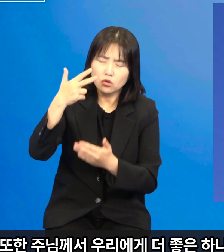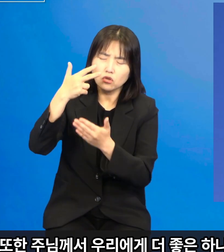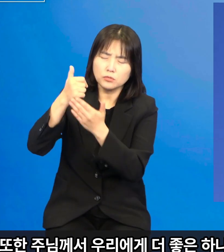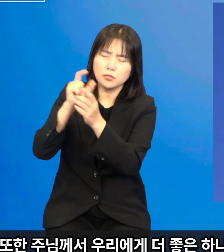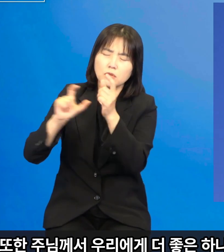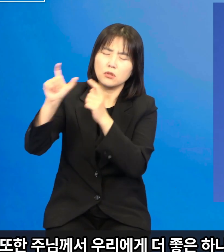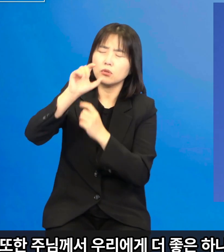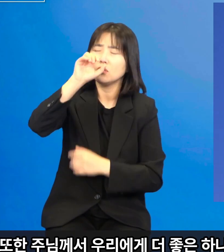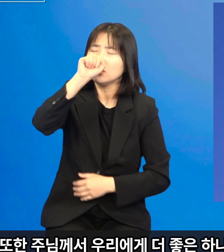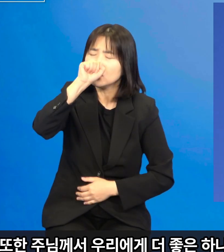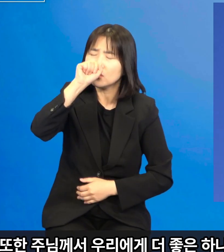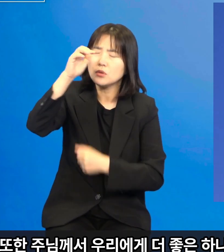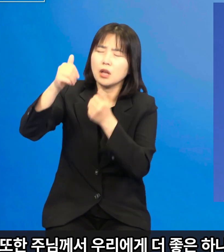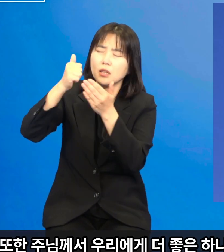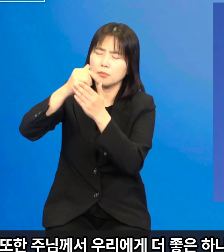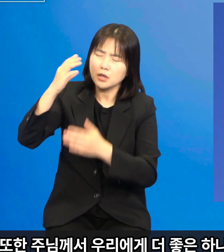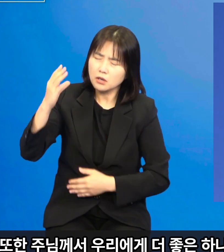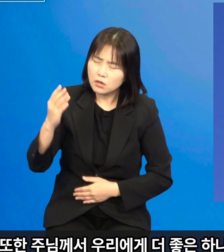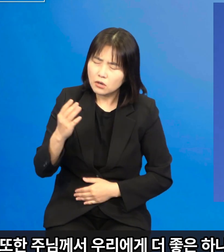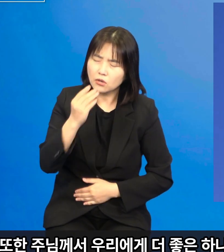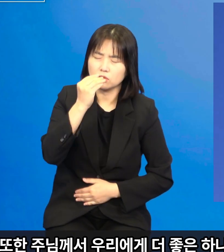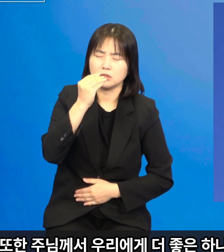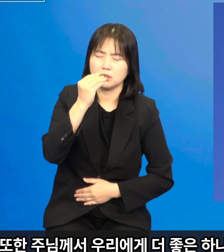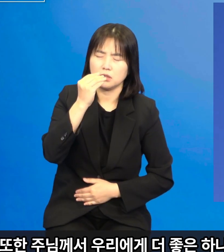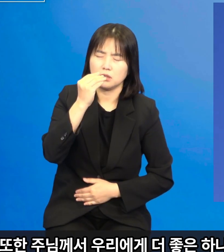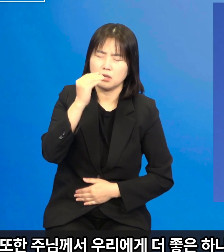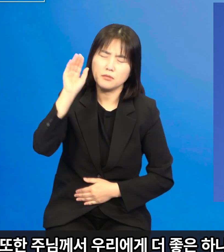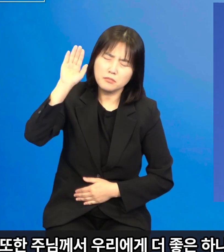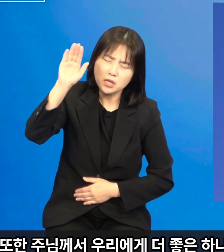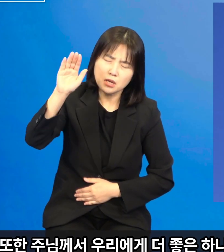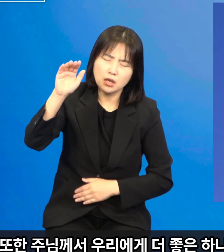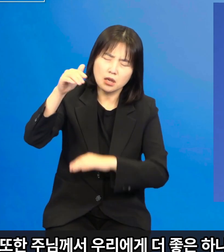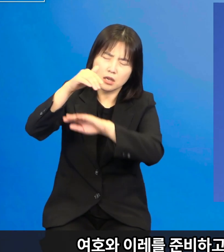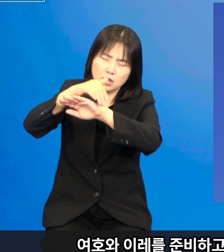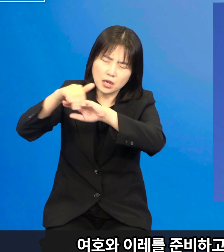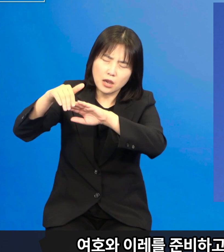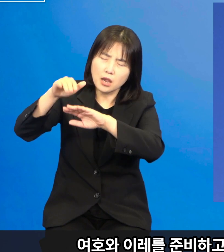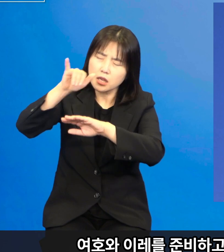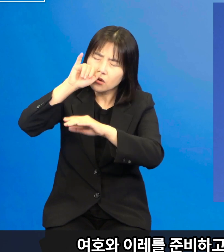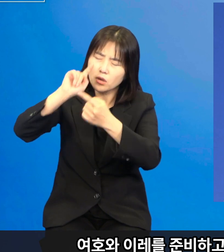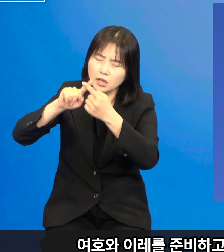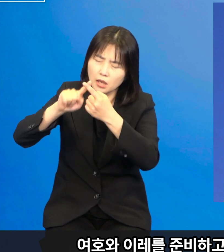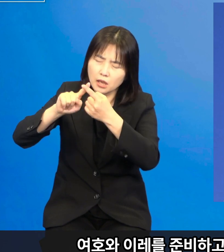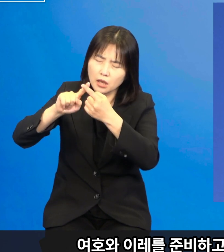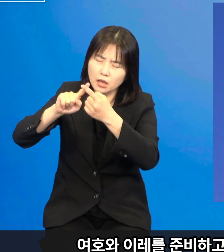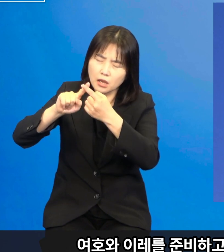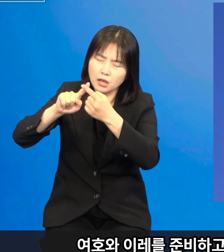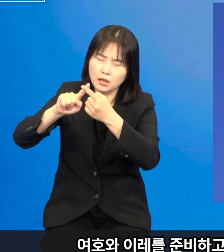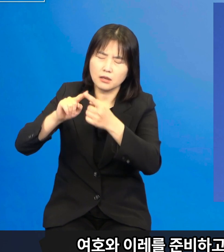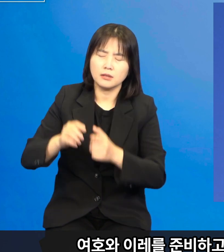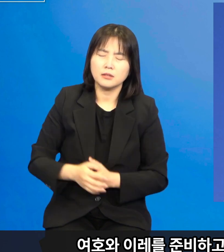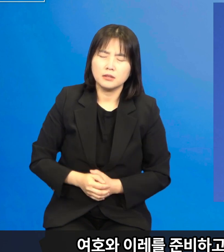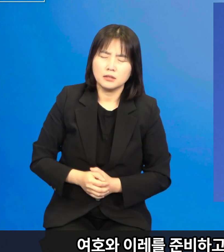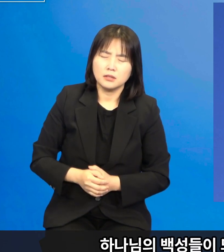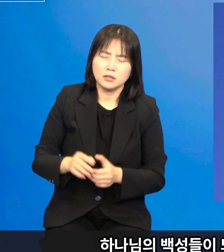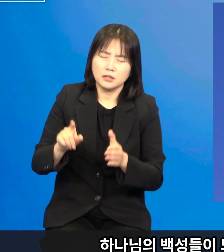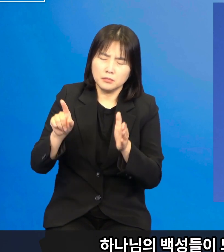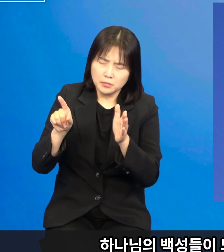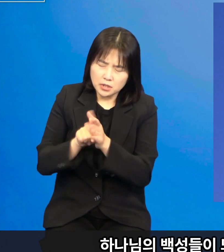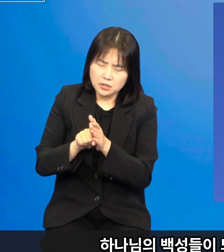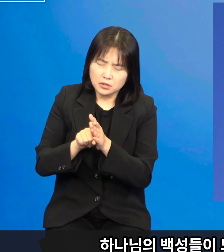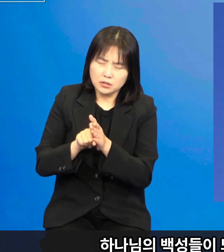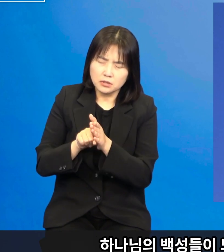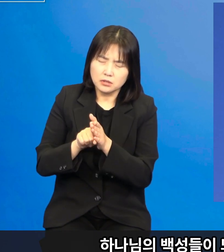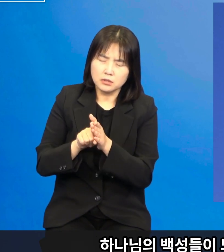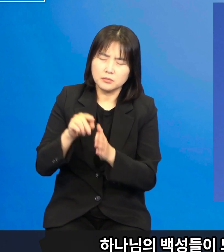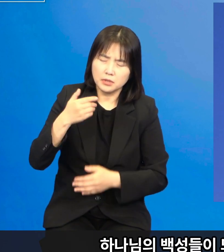좋은 하나님의 거룩한 그 미래를 준비하고 계심을, 여호와 이래를 준비하고 계심을 믿으며 나아가는